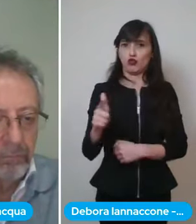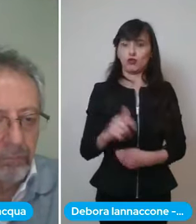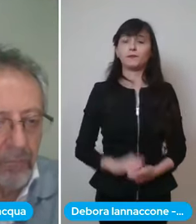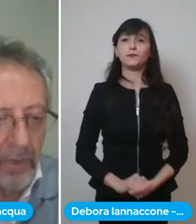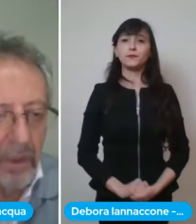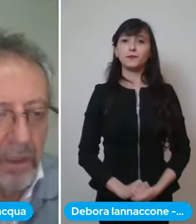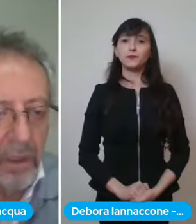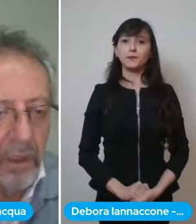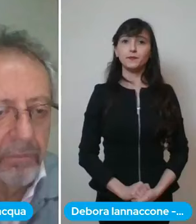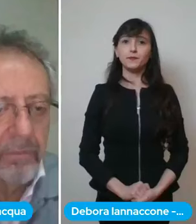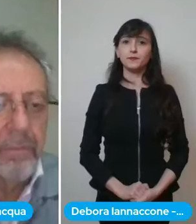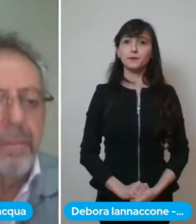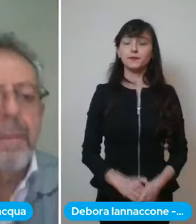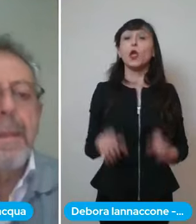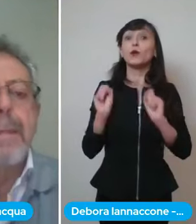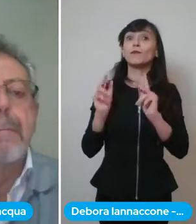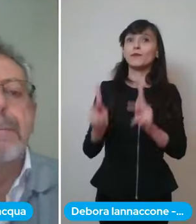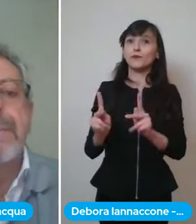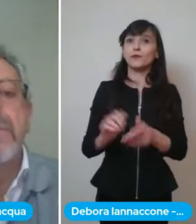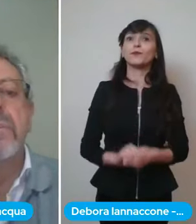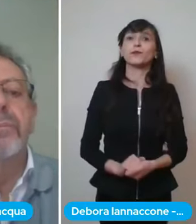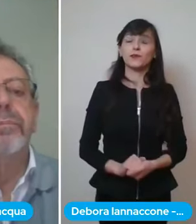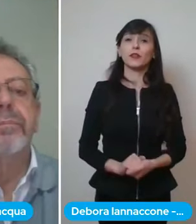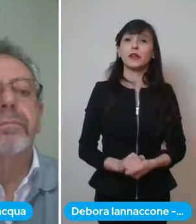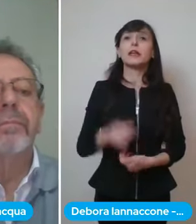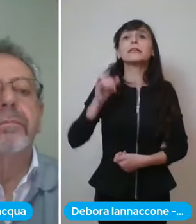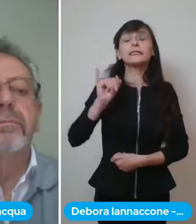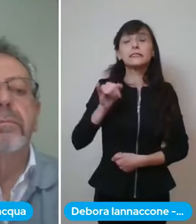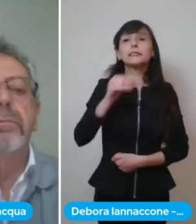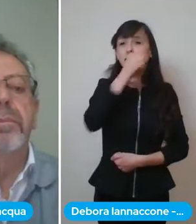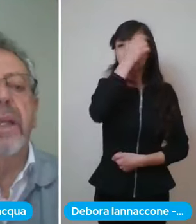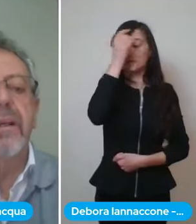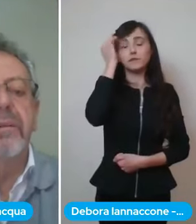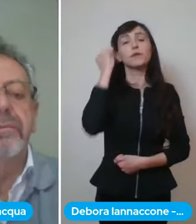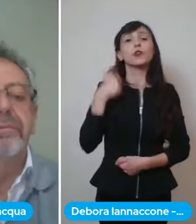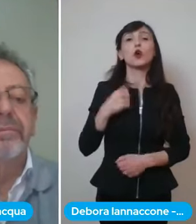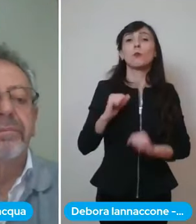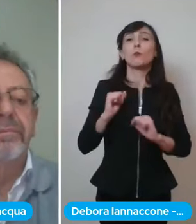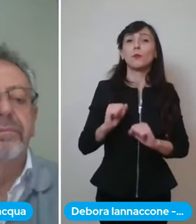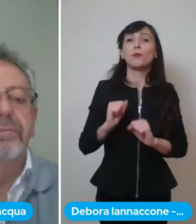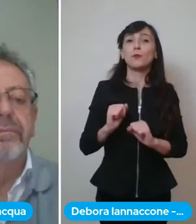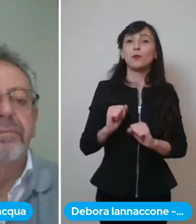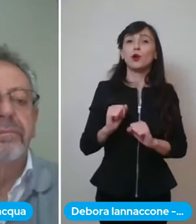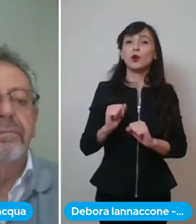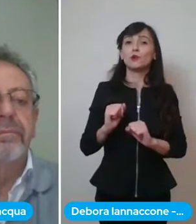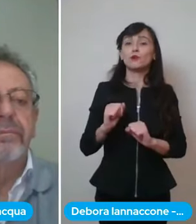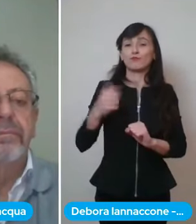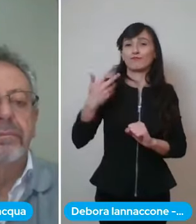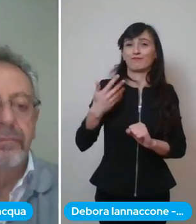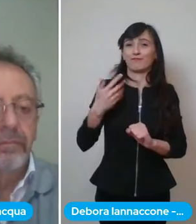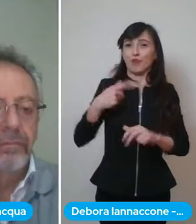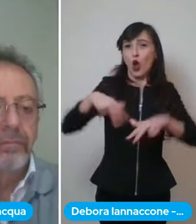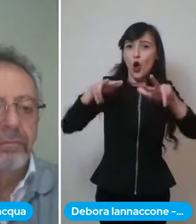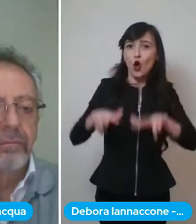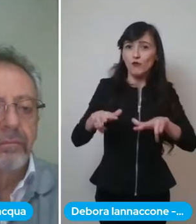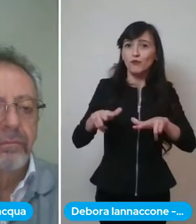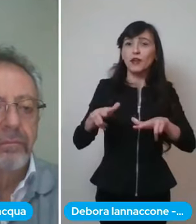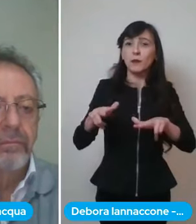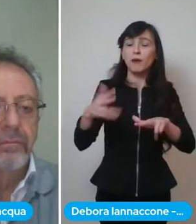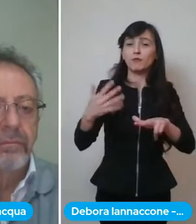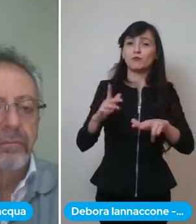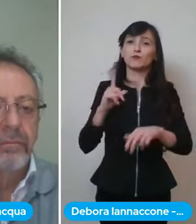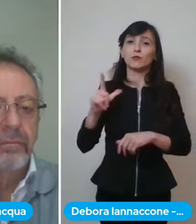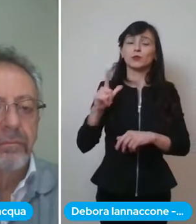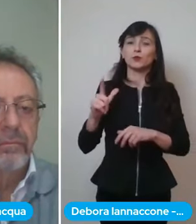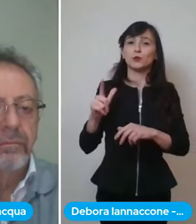Ok, sì ecco posso confermare che come il dottor Beiracco ci siamo sentiti anche in questi